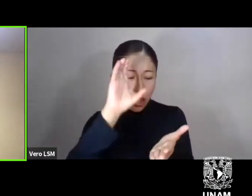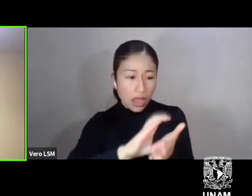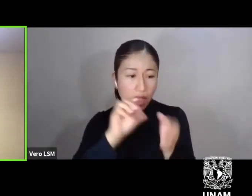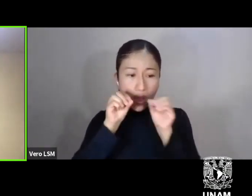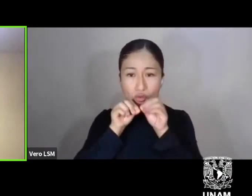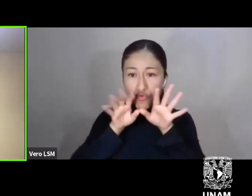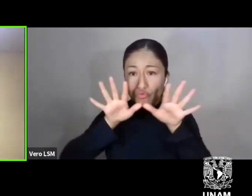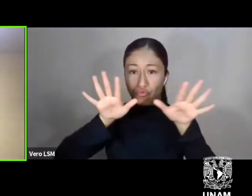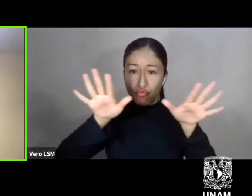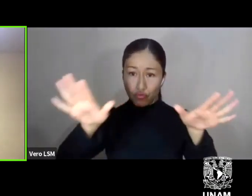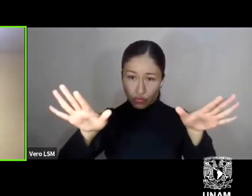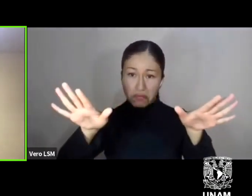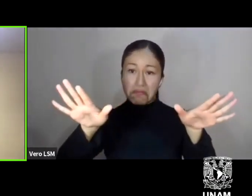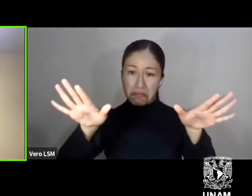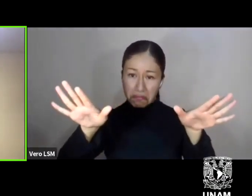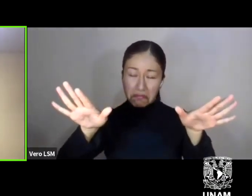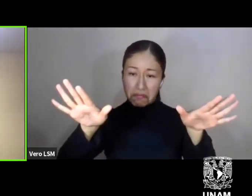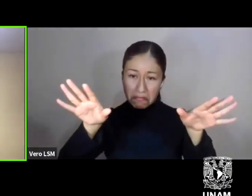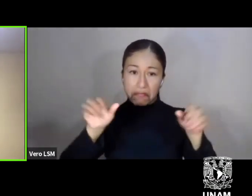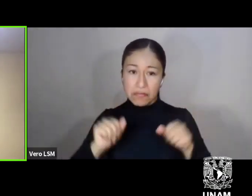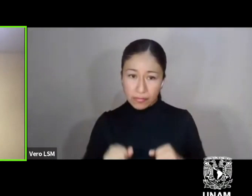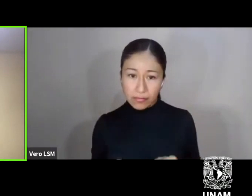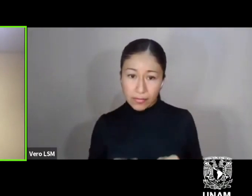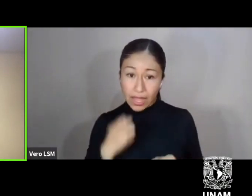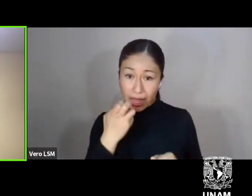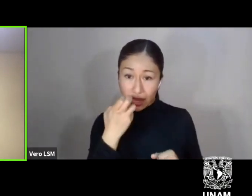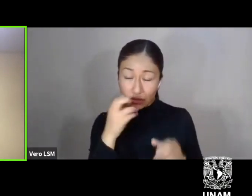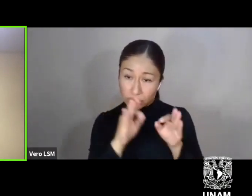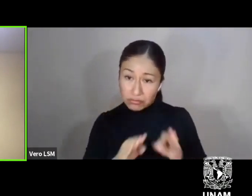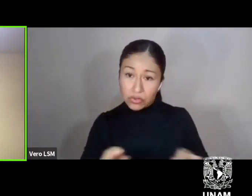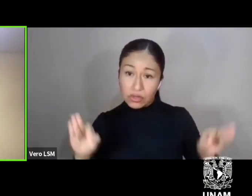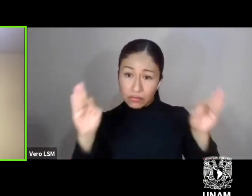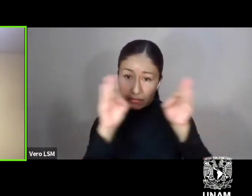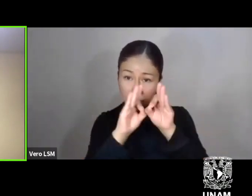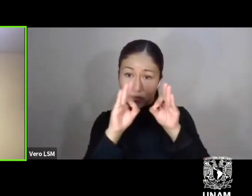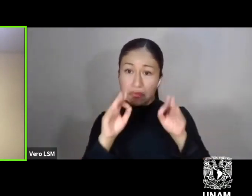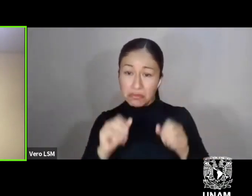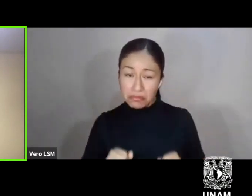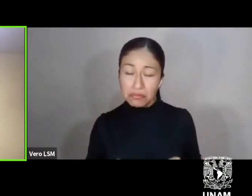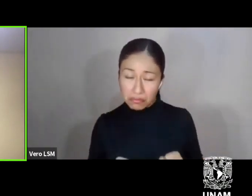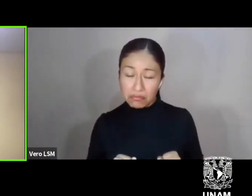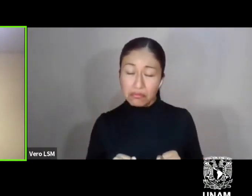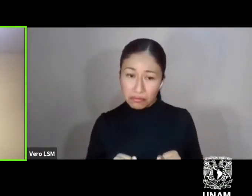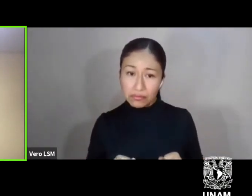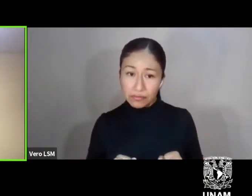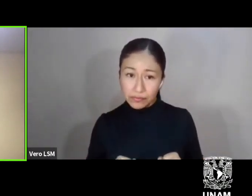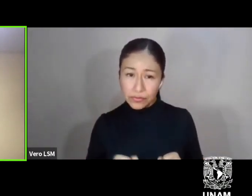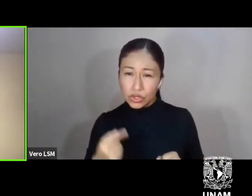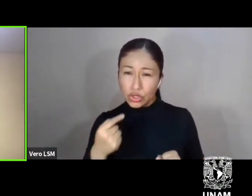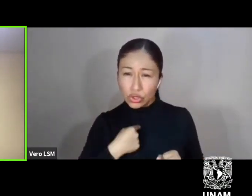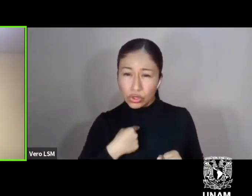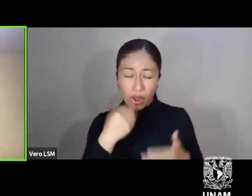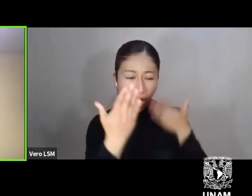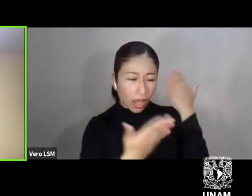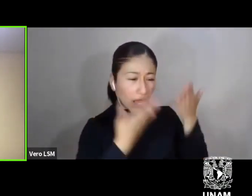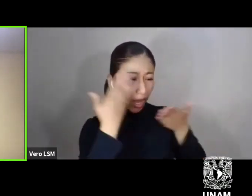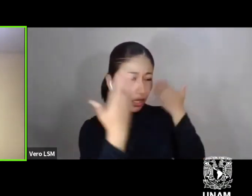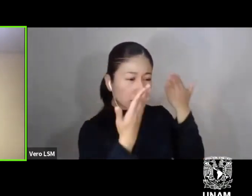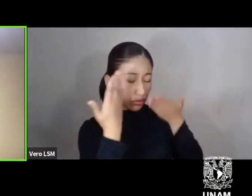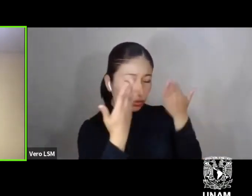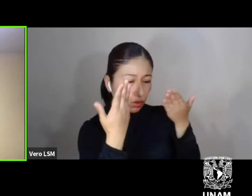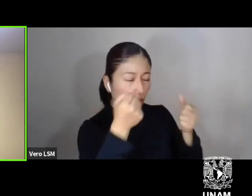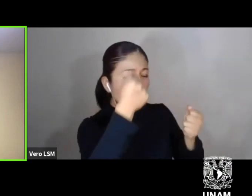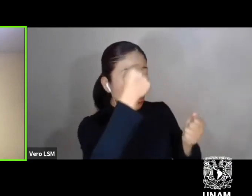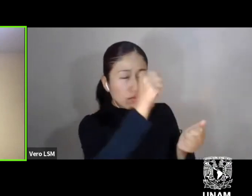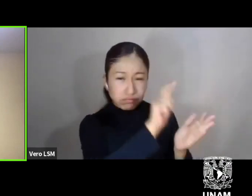la primera forma que empecé a delinear un posicionamiento político lo hice a través de la literatura y de los